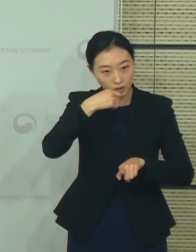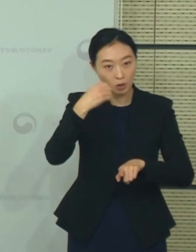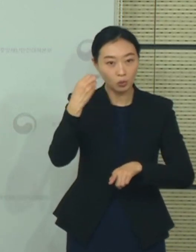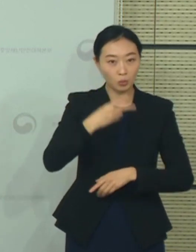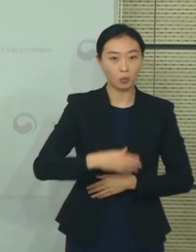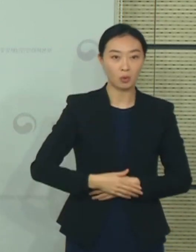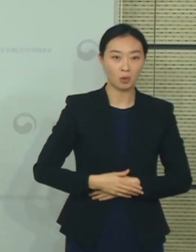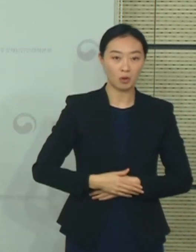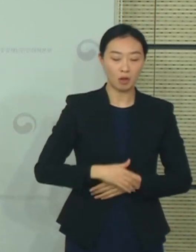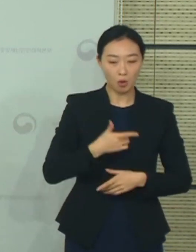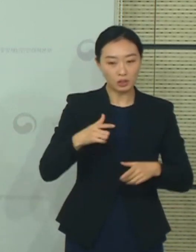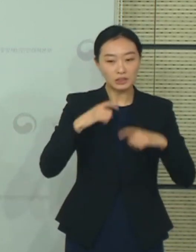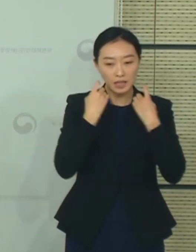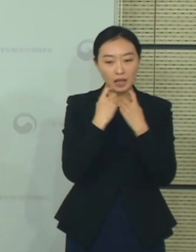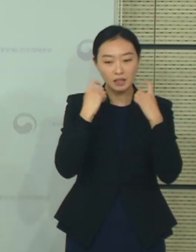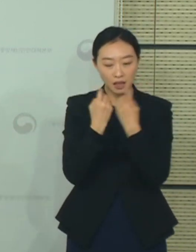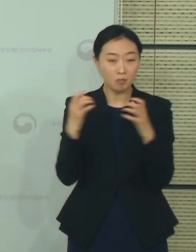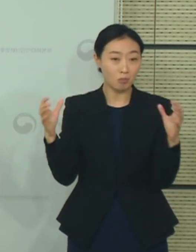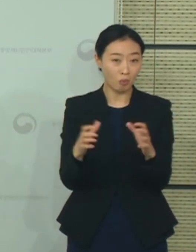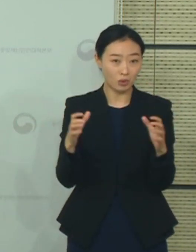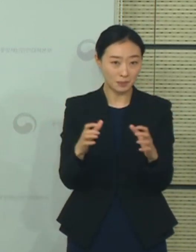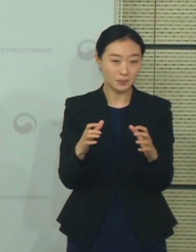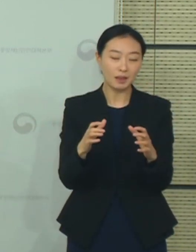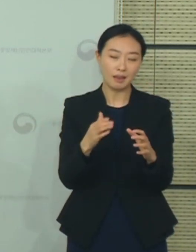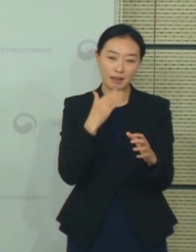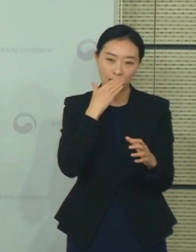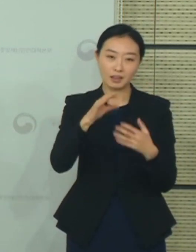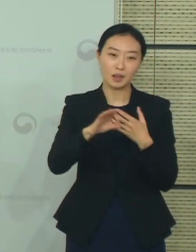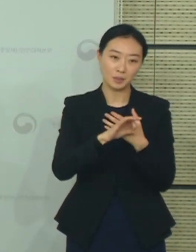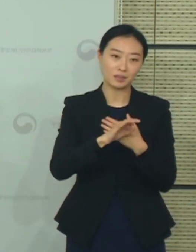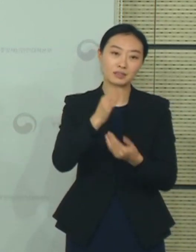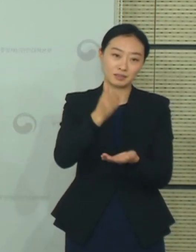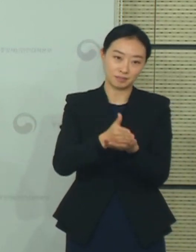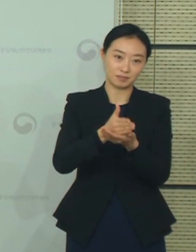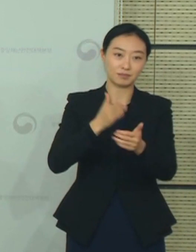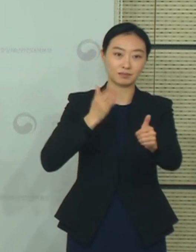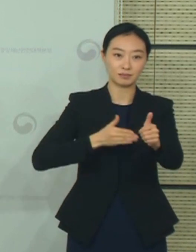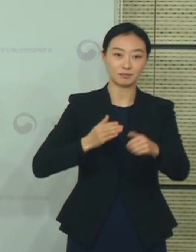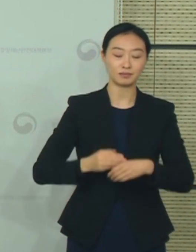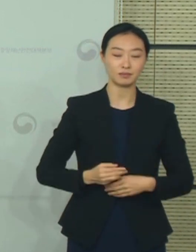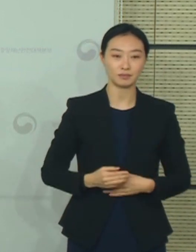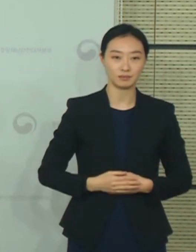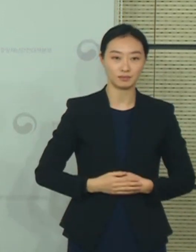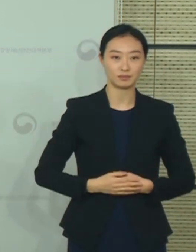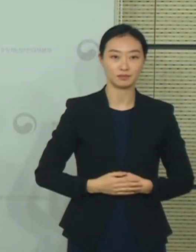필요성이 낮은 사적 모임도 가급적 자제해 주실 것을 당부드립니다.